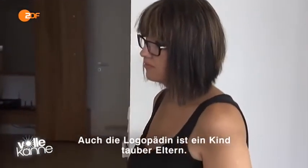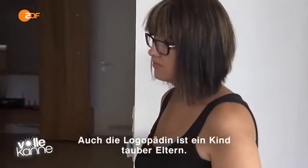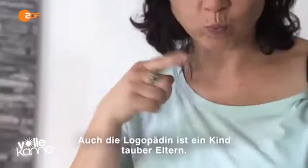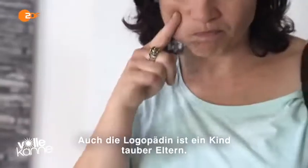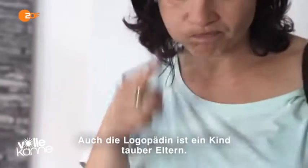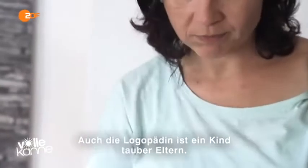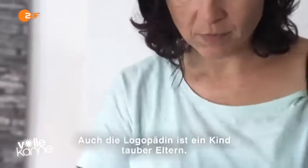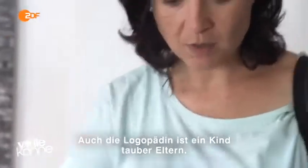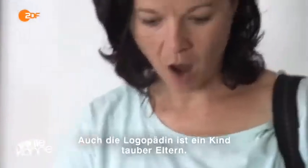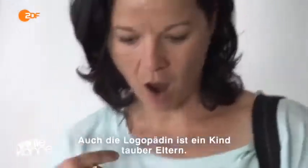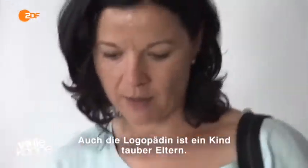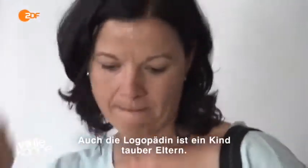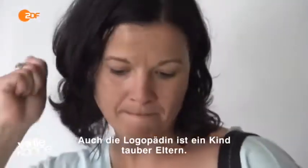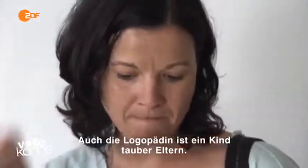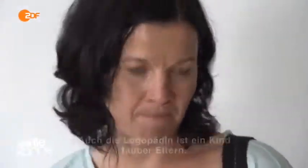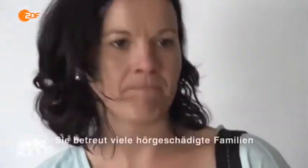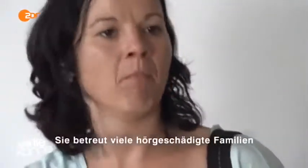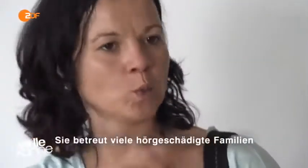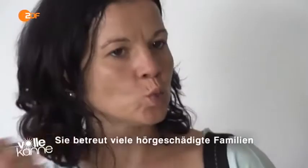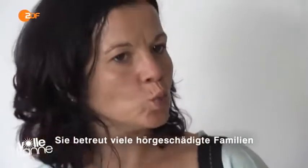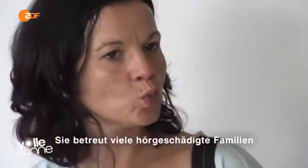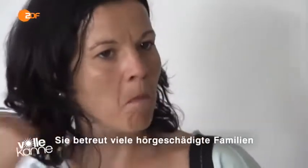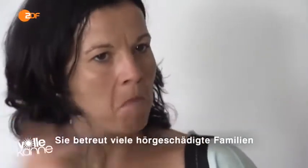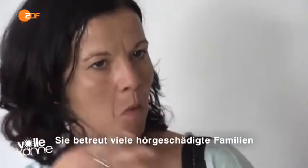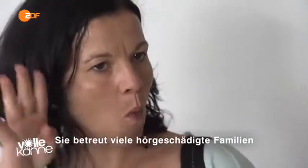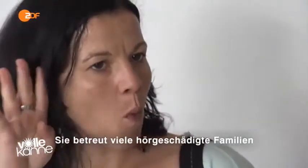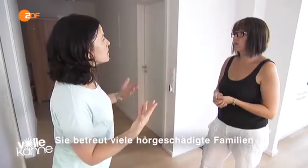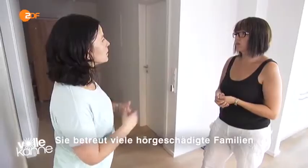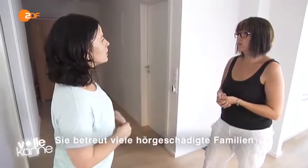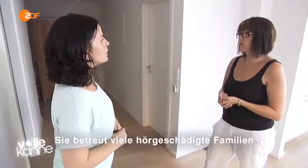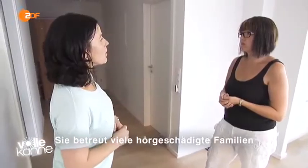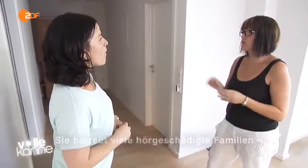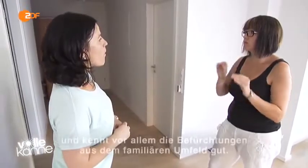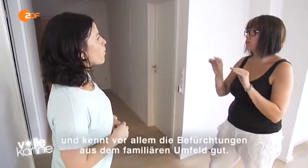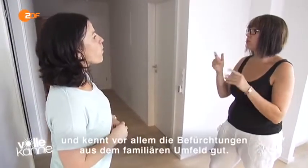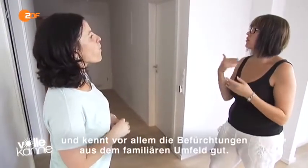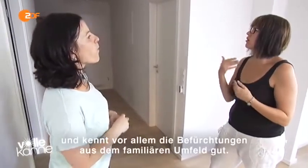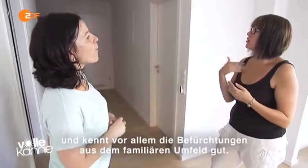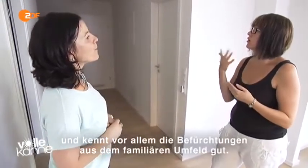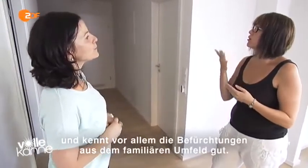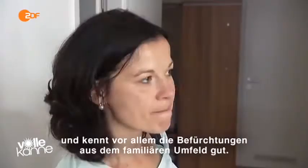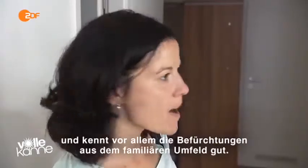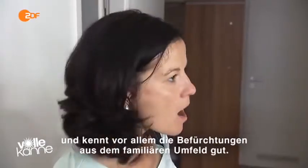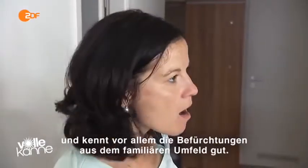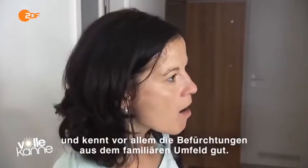tauber Eltern. Sie betreut viele hörgeschädigte Familien und kennt vor allem die Befürchtungen aus dem familiären Umfeld gut.